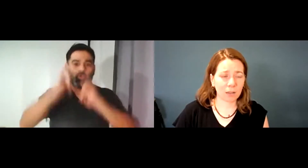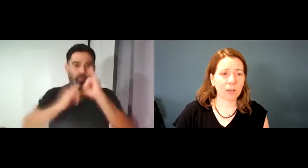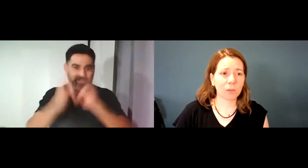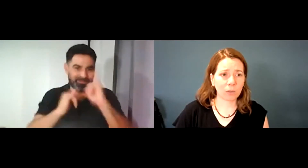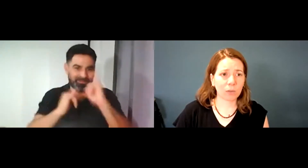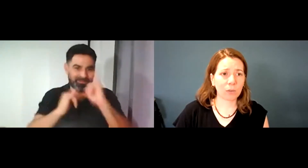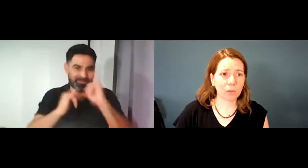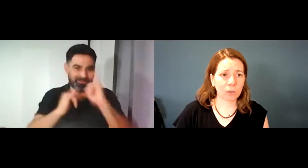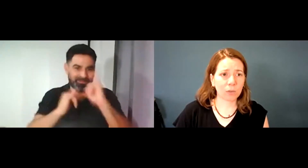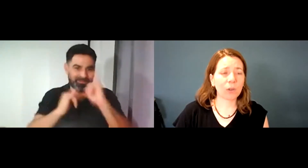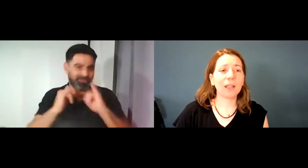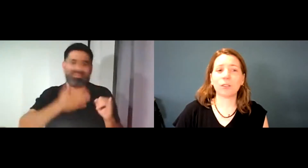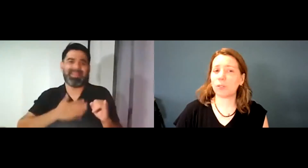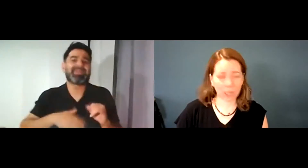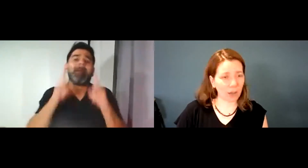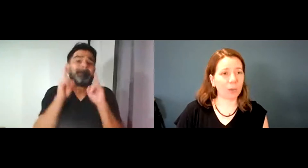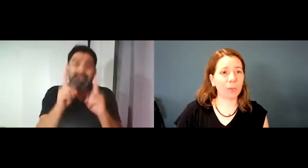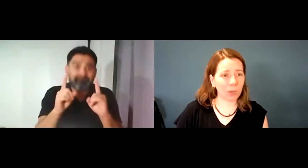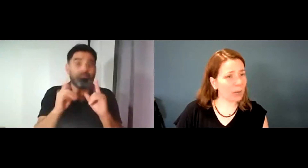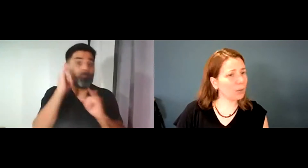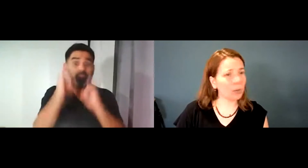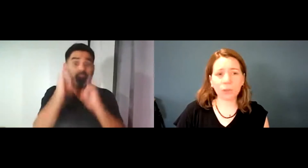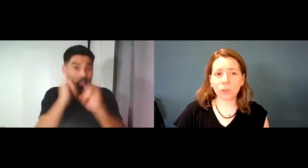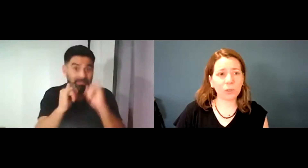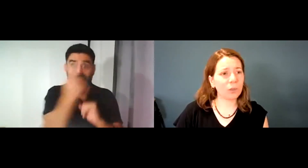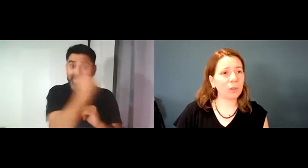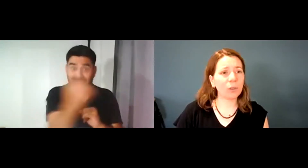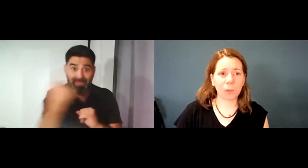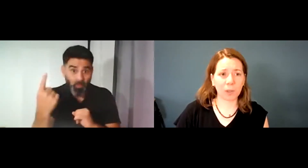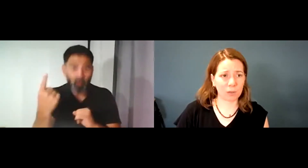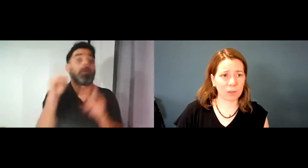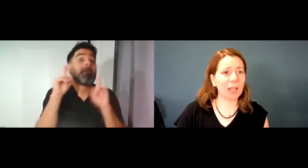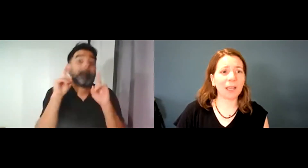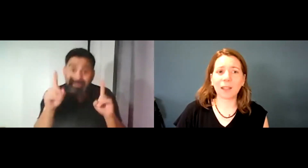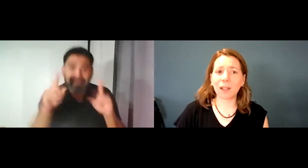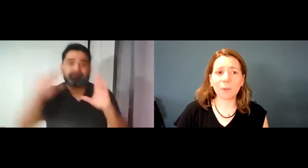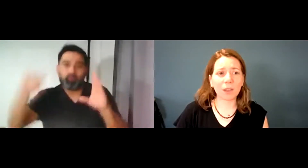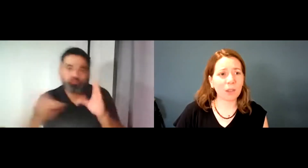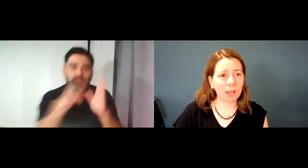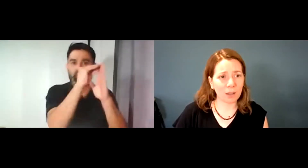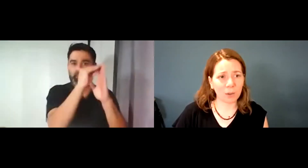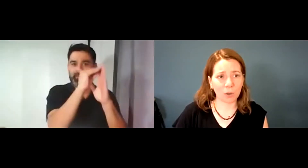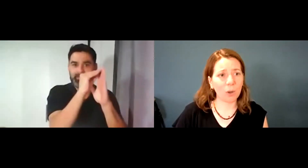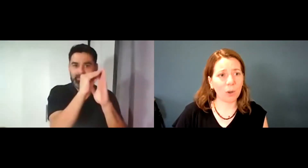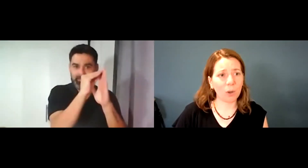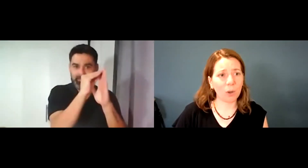a todo. Claro, por Drive todos los videos. Y van a quedar los videos de cada uno, los mismos,